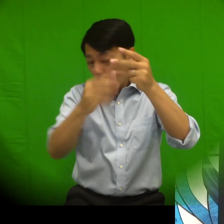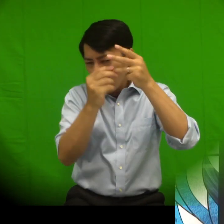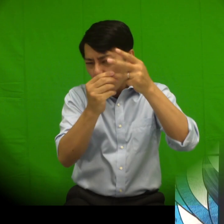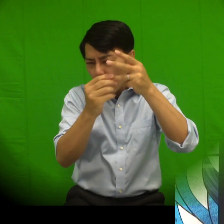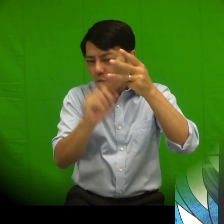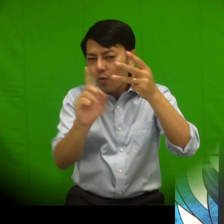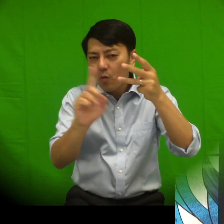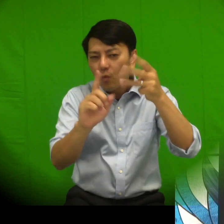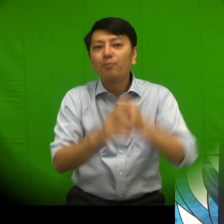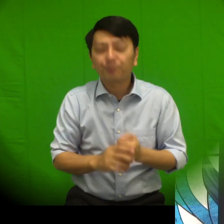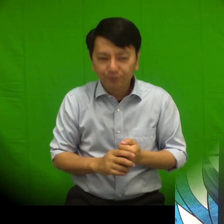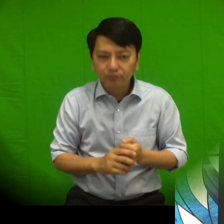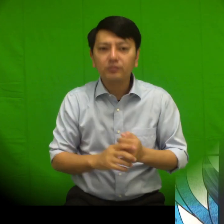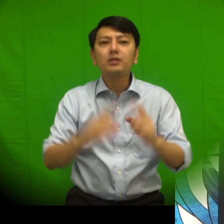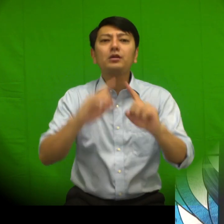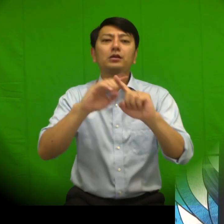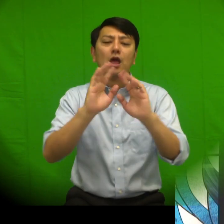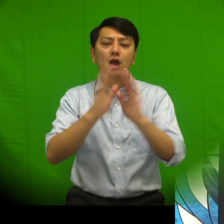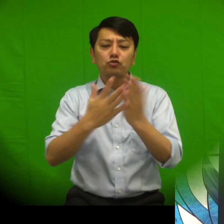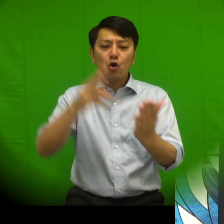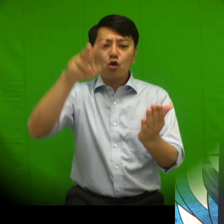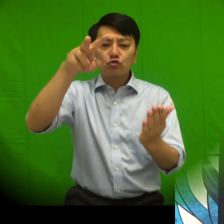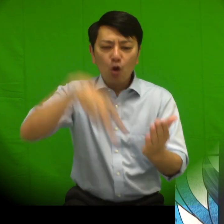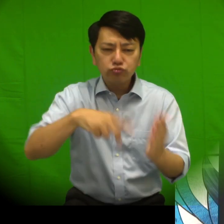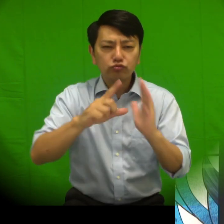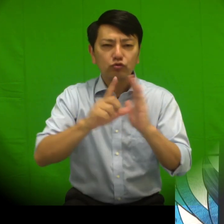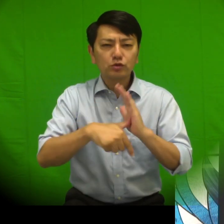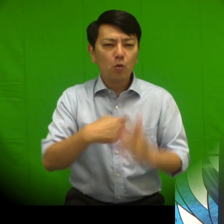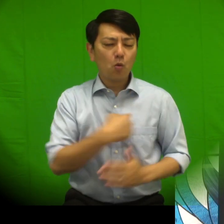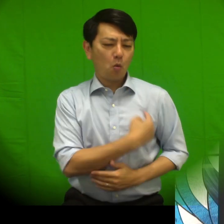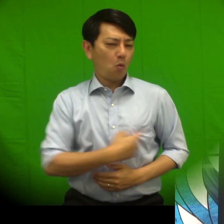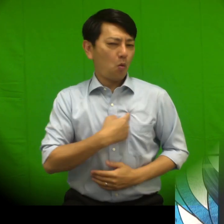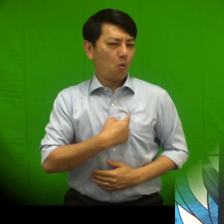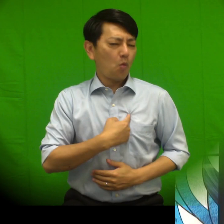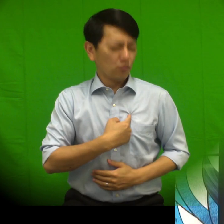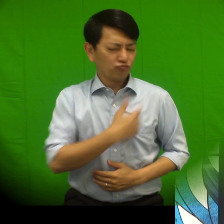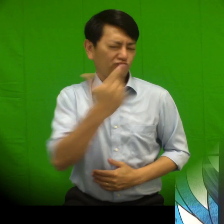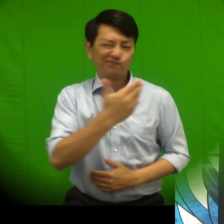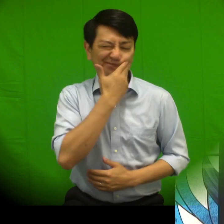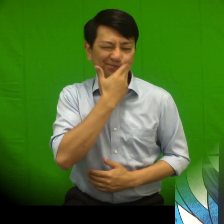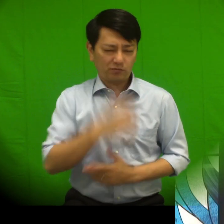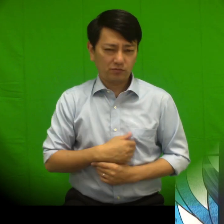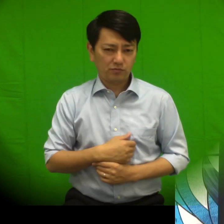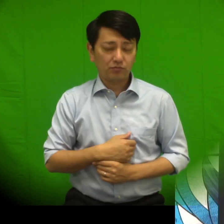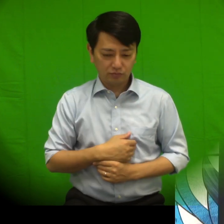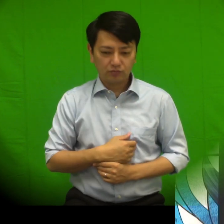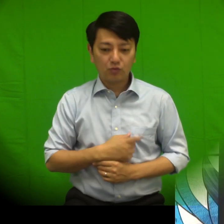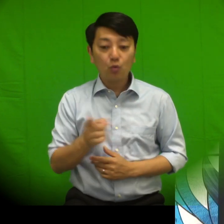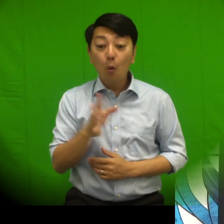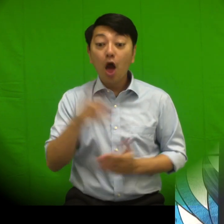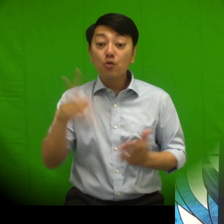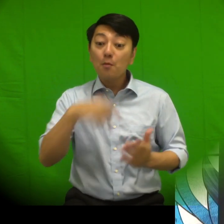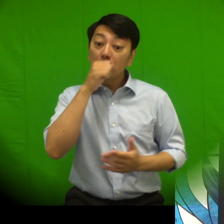番目ですけど同時に聖書に向かう姿勢も重要ですねどこから読むかということと同時に